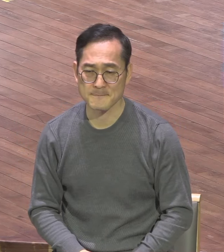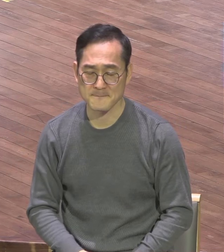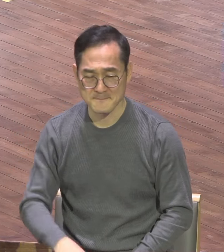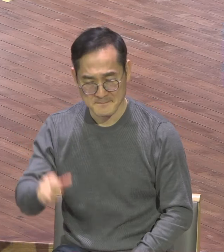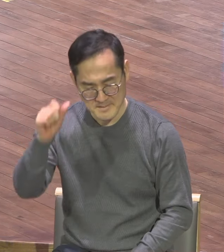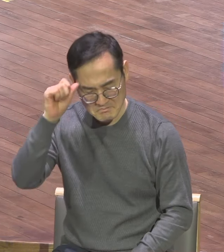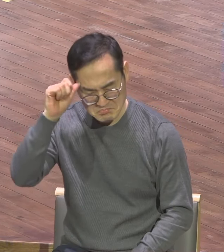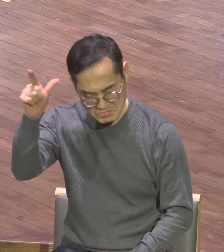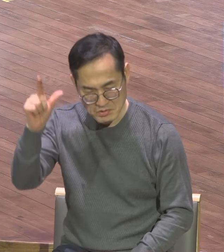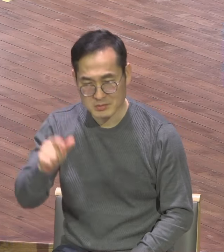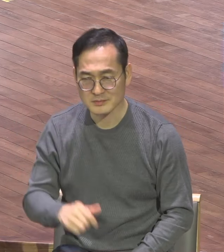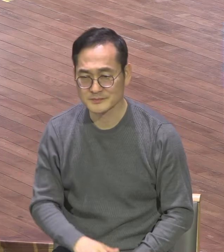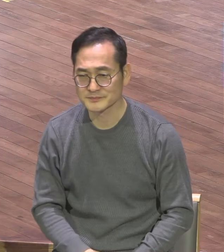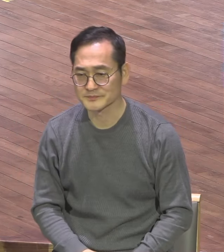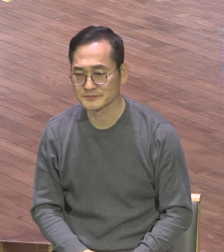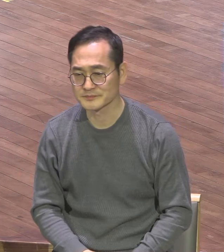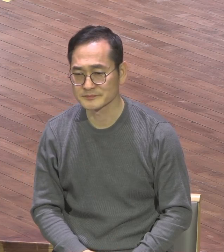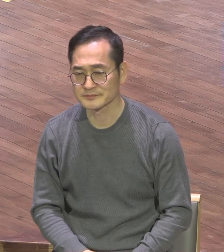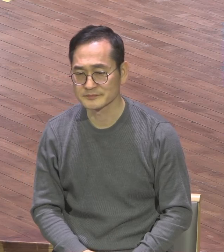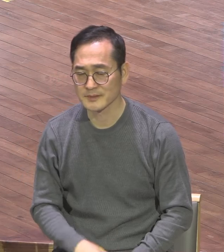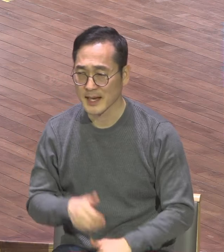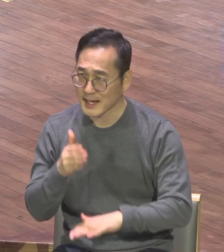인물이었어요. 찬양하는 삶을.